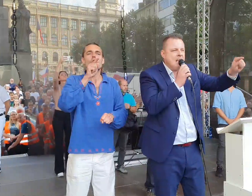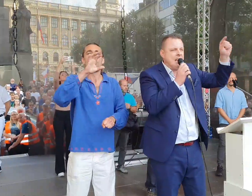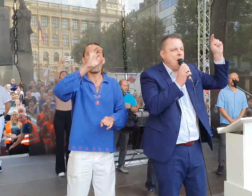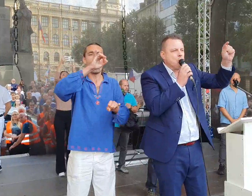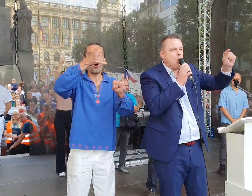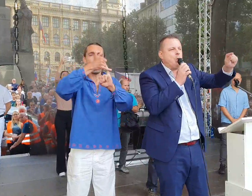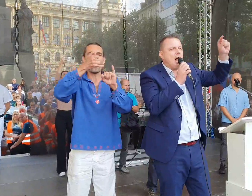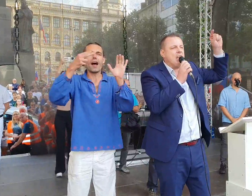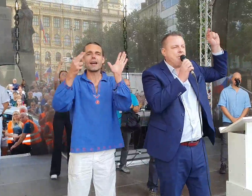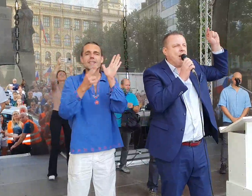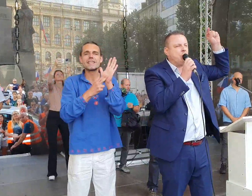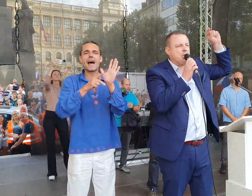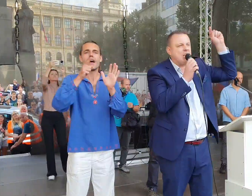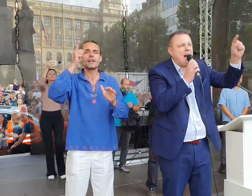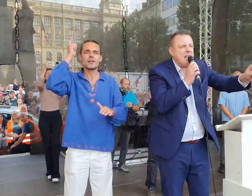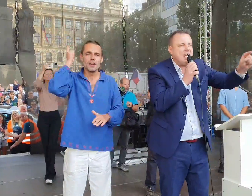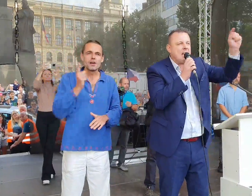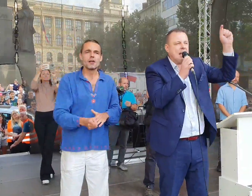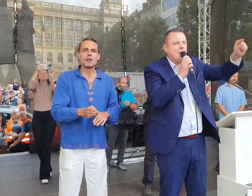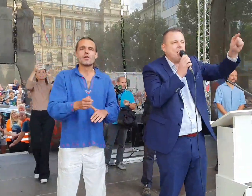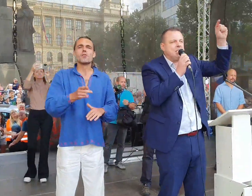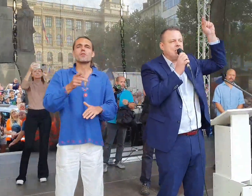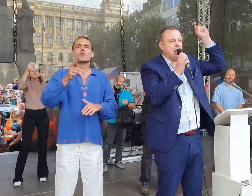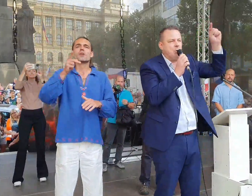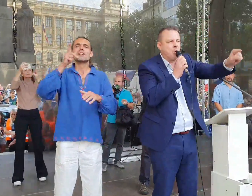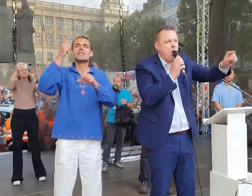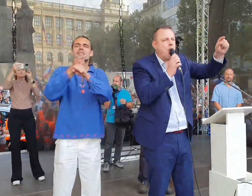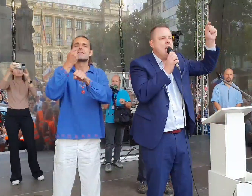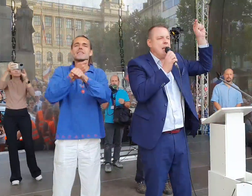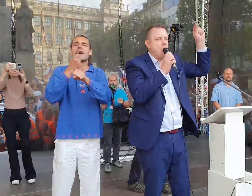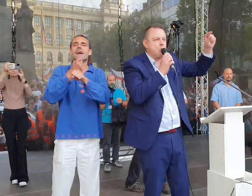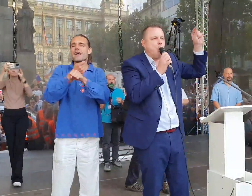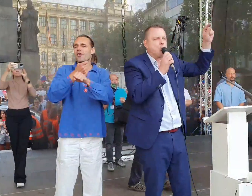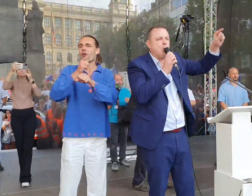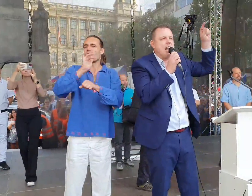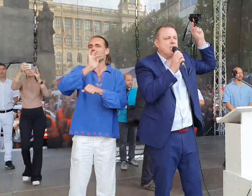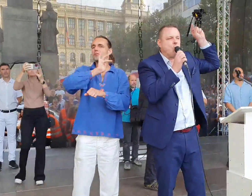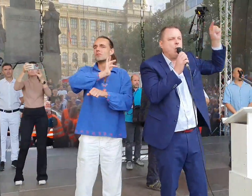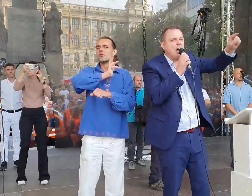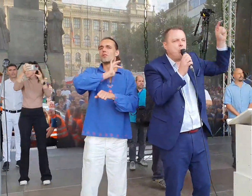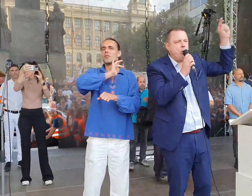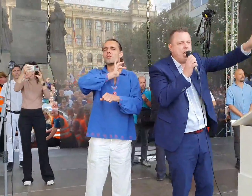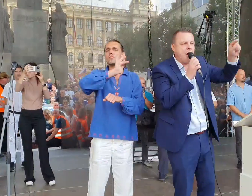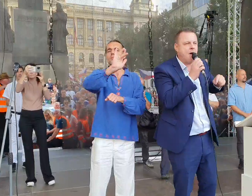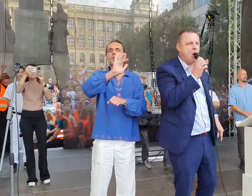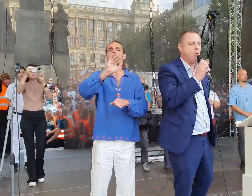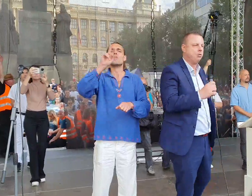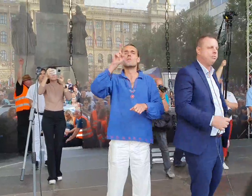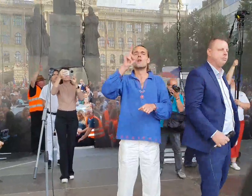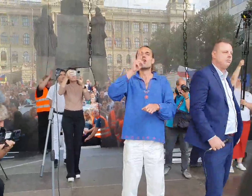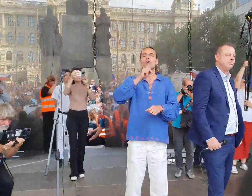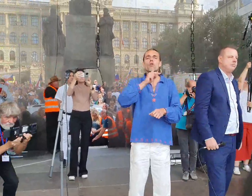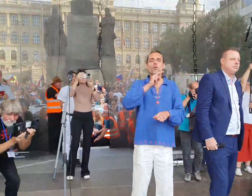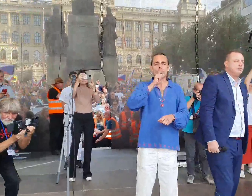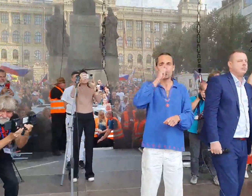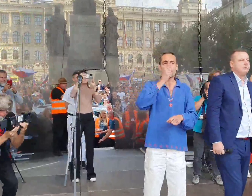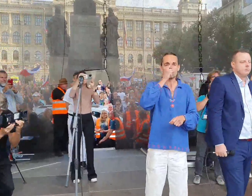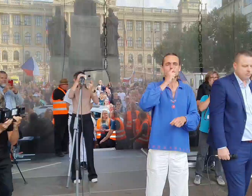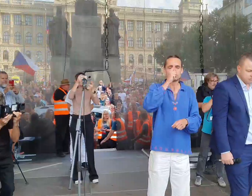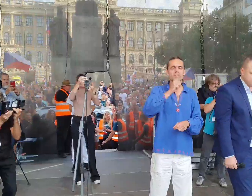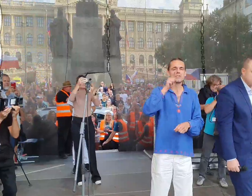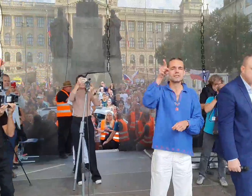OSN neodsoudila, de facto schválila teroristický útok na ruskou žurnalistku Dariu Duginovou.